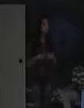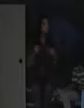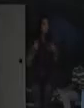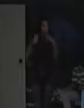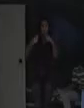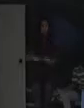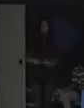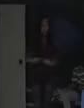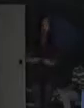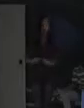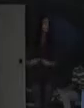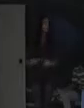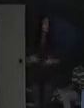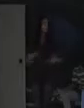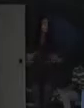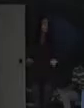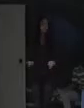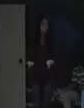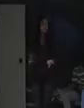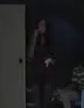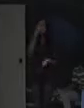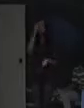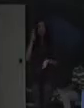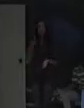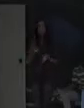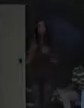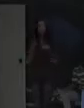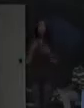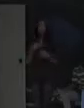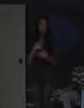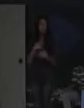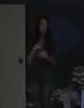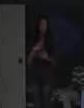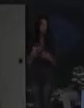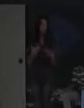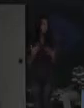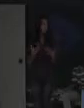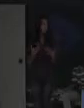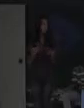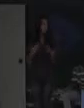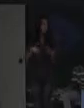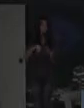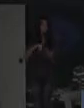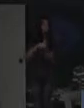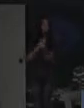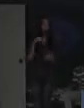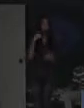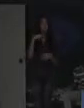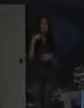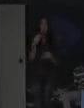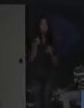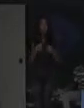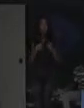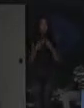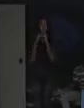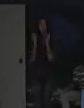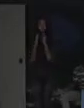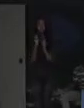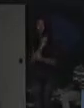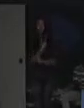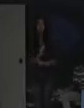ali. Então, a sociedade tem cobrado bastante um posicionamento e cabe a essa casa pedir ao governo do Estado